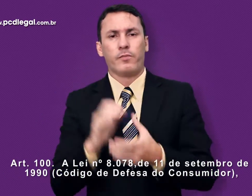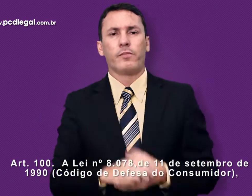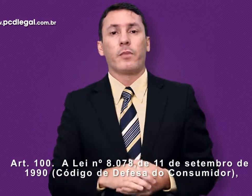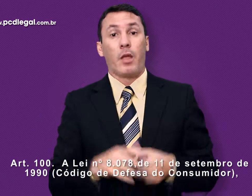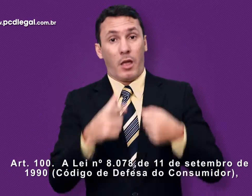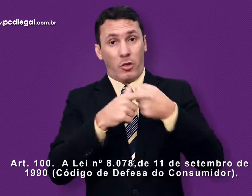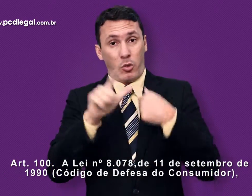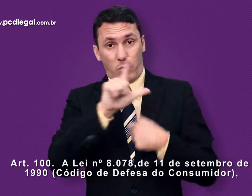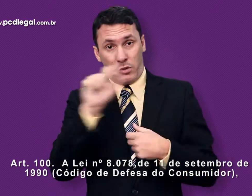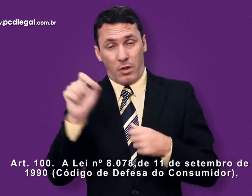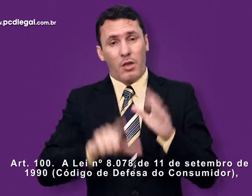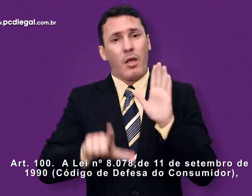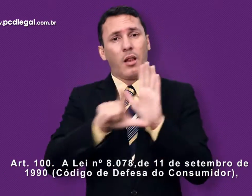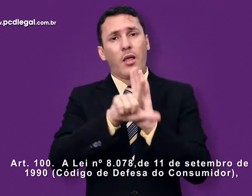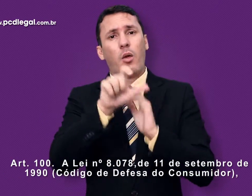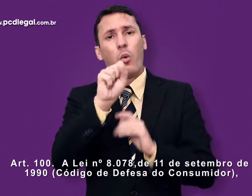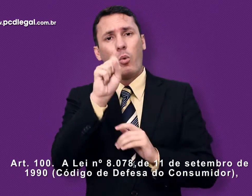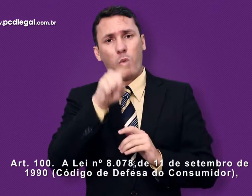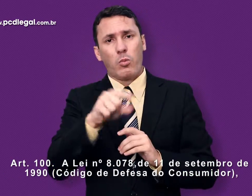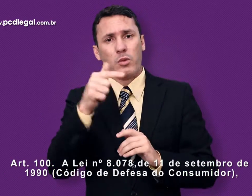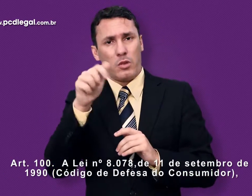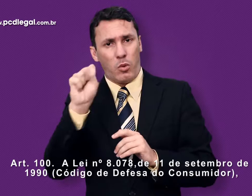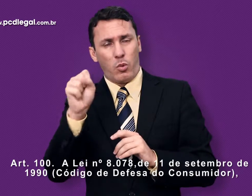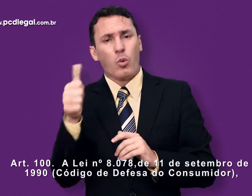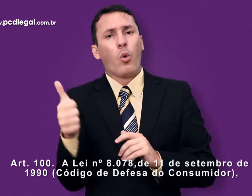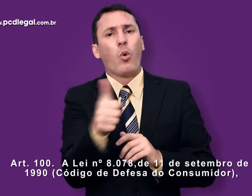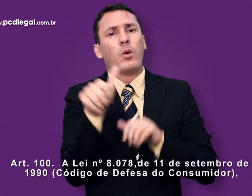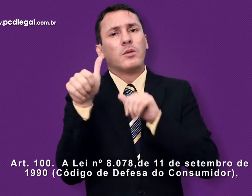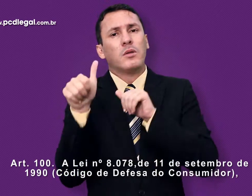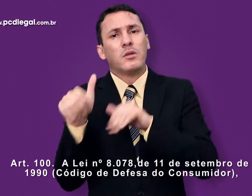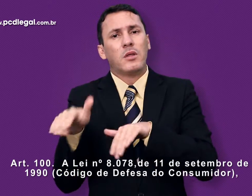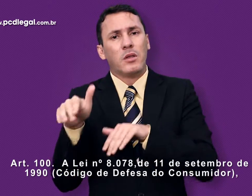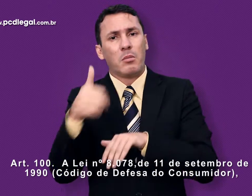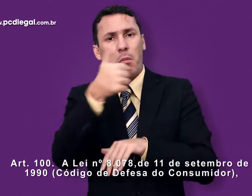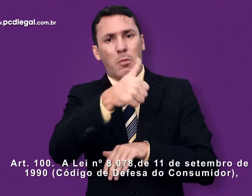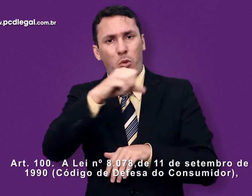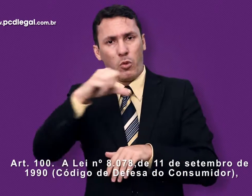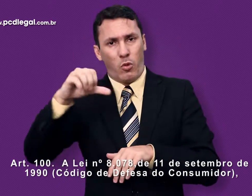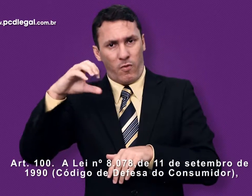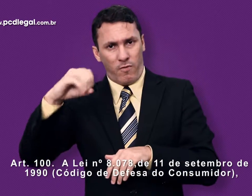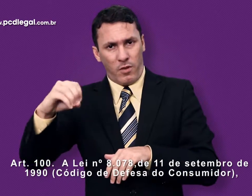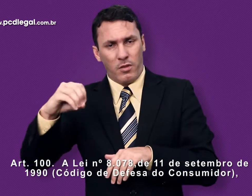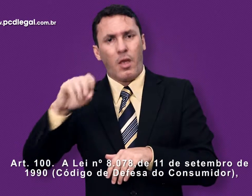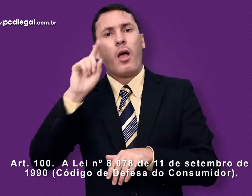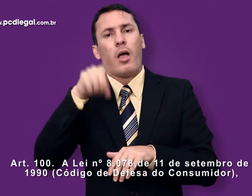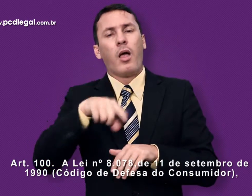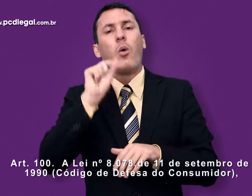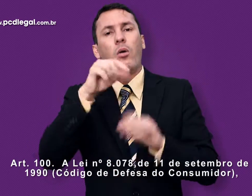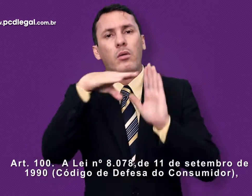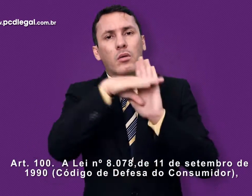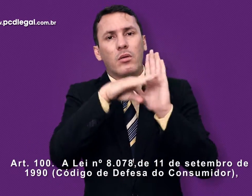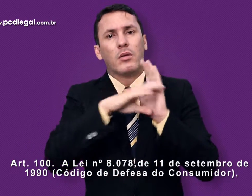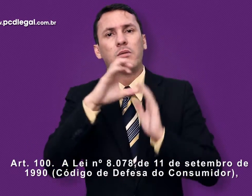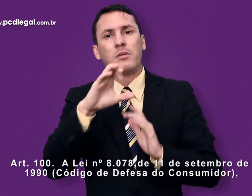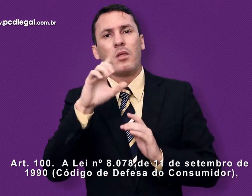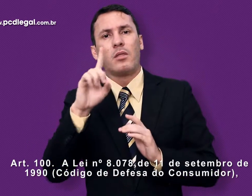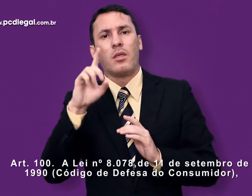A Lei nº 8.078, de 11 de setembro de 1990, Código de Defesa do